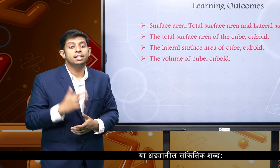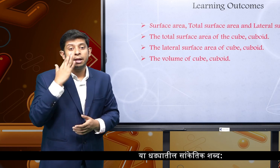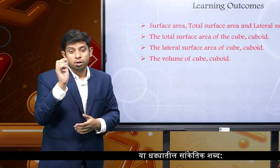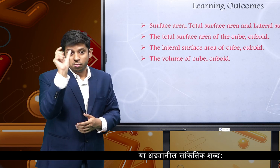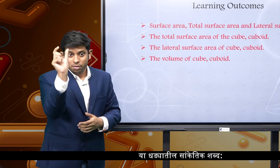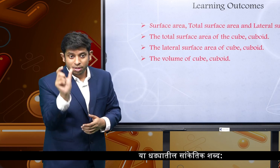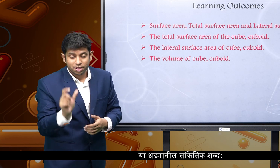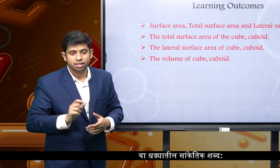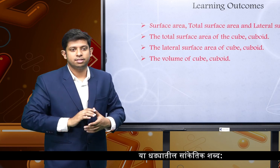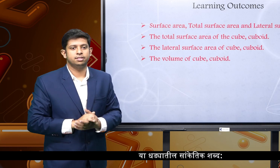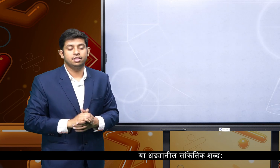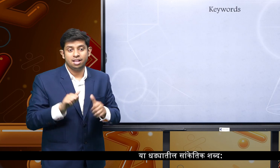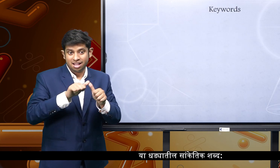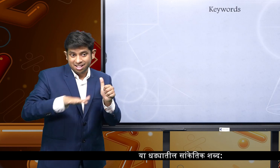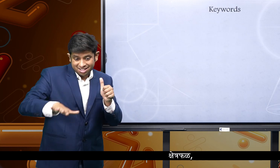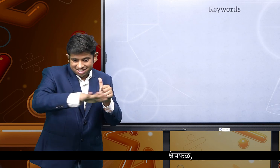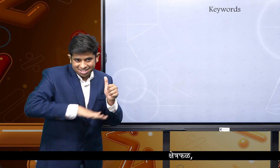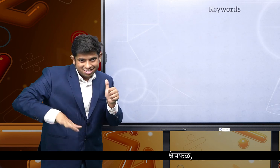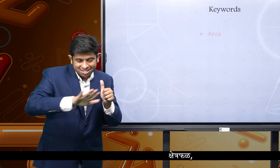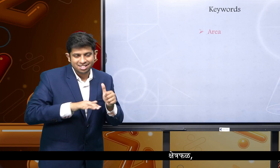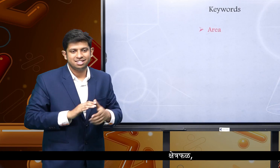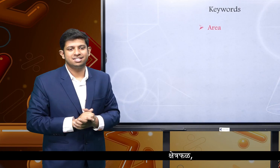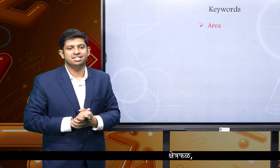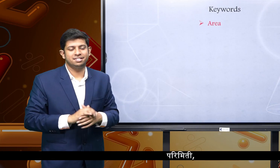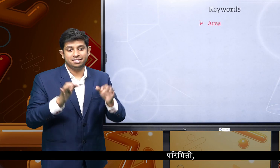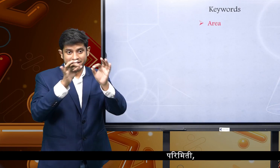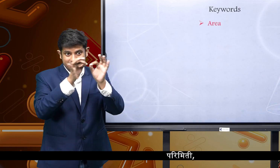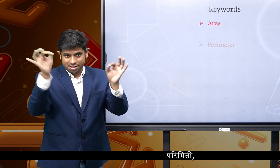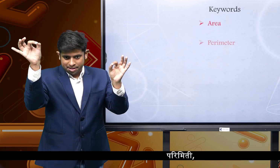या धड्यातील सांकेतिक शब्द: क्षेत्रफळ, परिमिती,